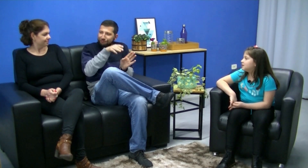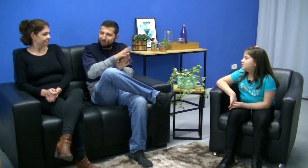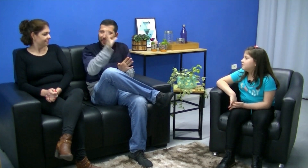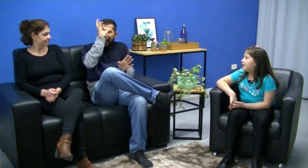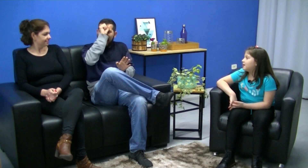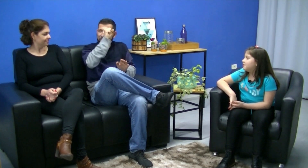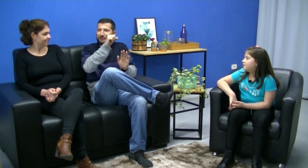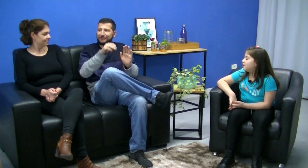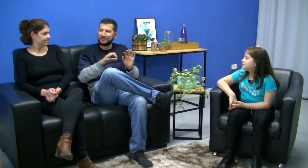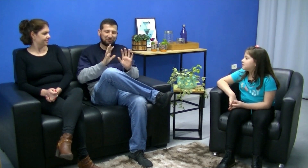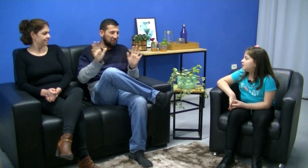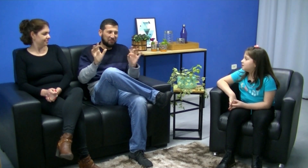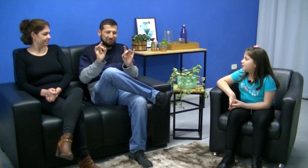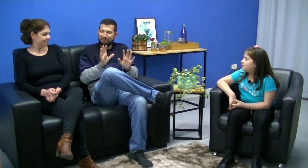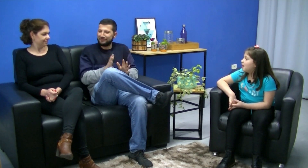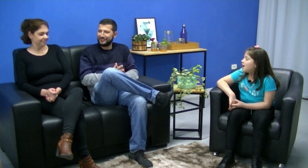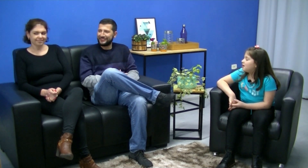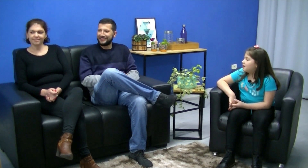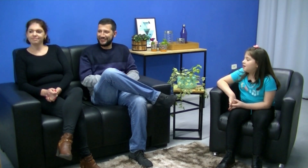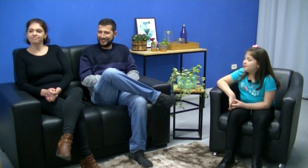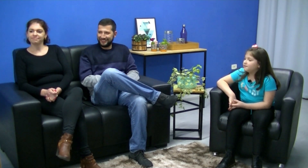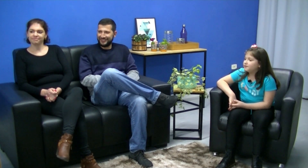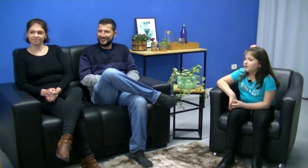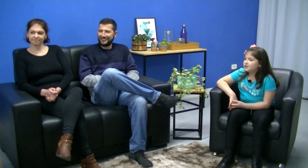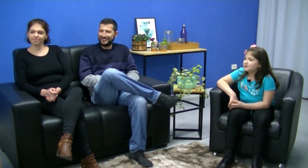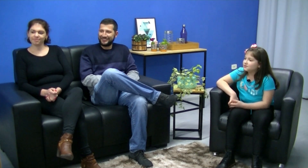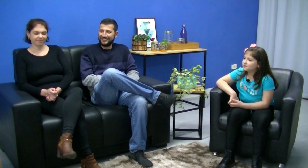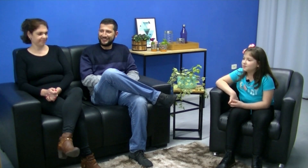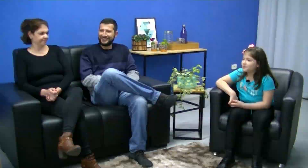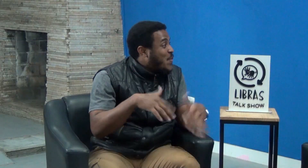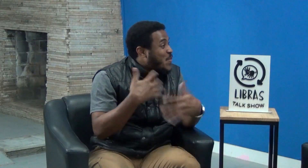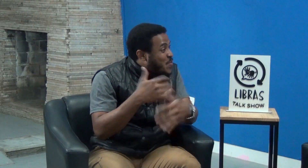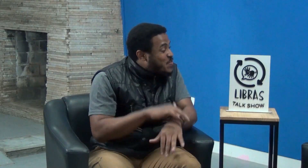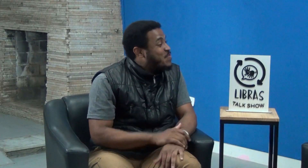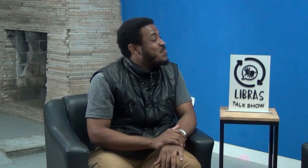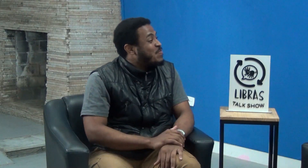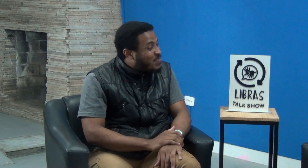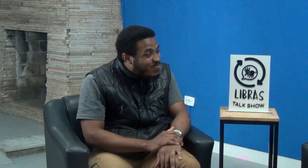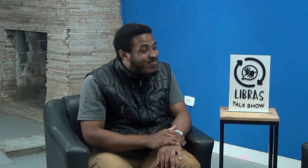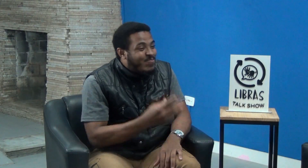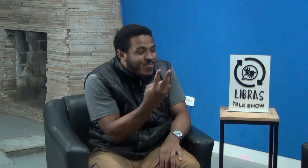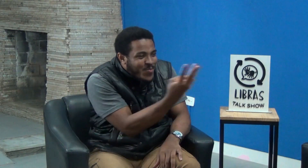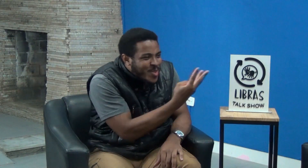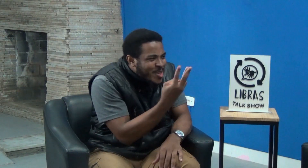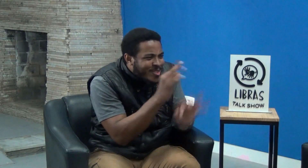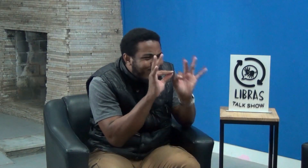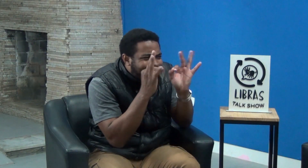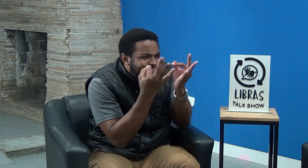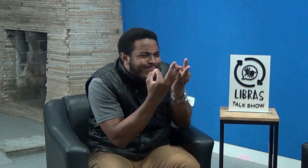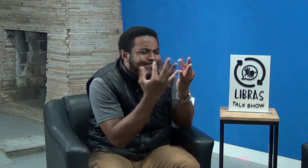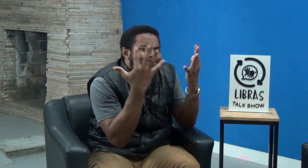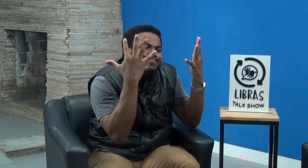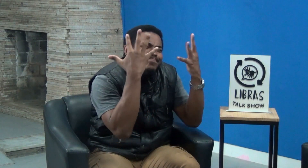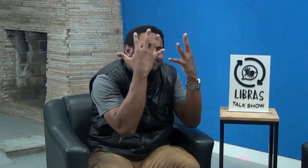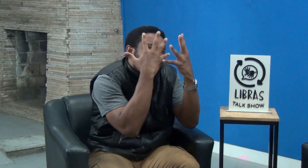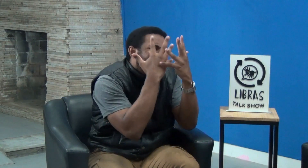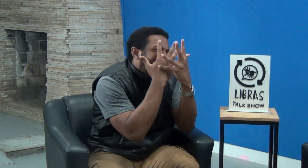ensinando, aí foi aconselhando ela. E aí foi isso. Uau! Nossa, vocês 3 são uma família